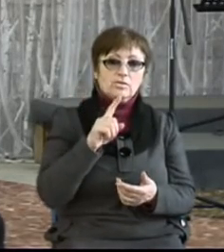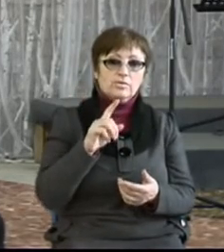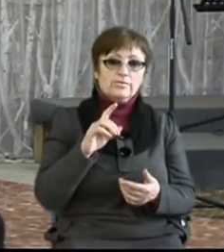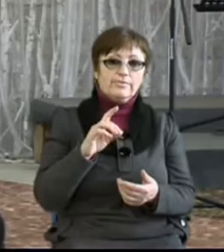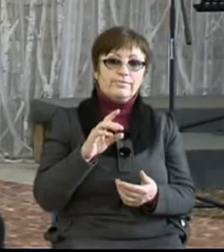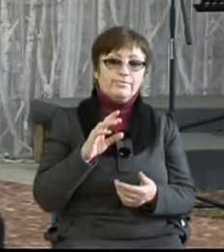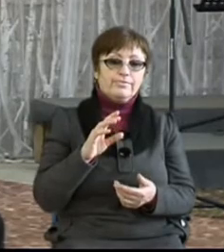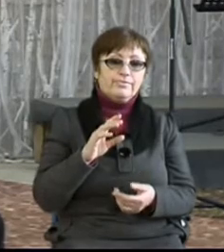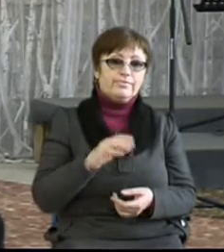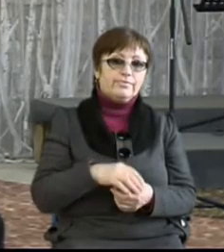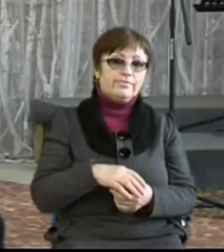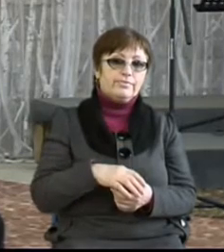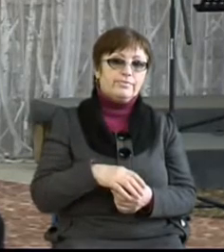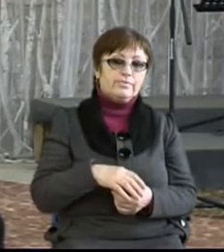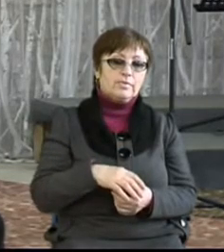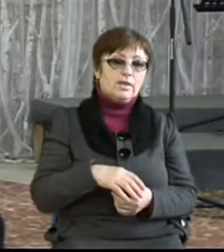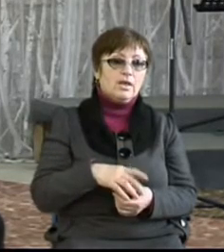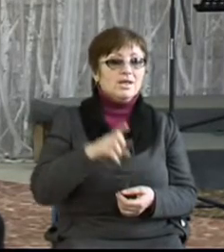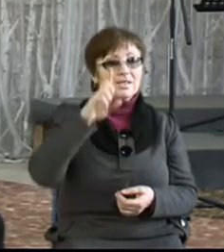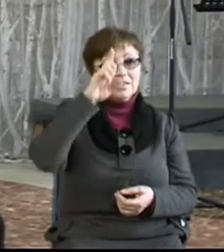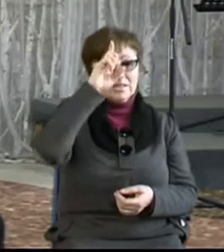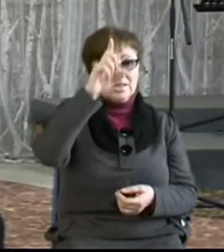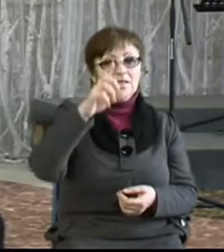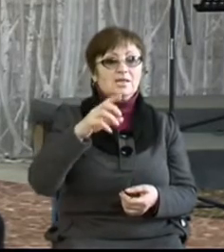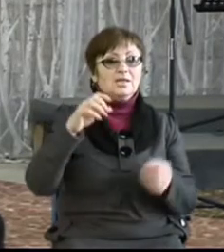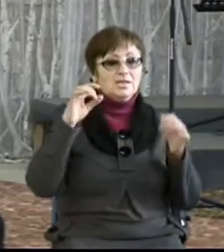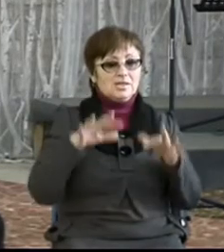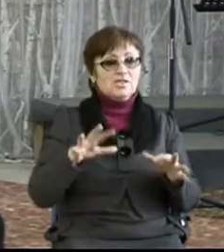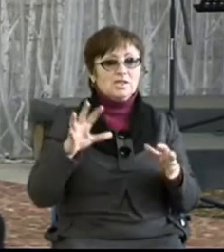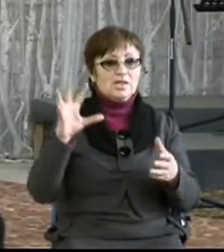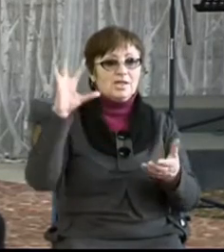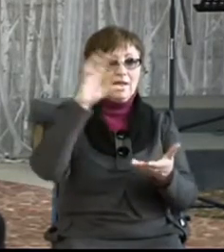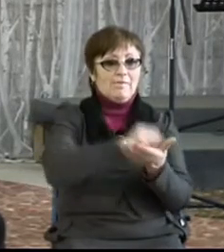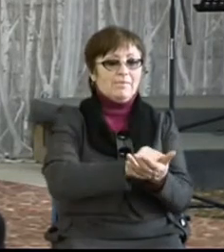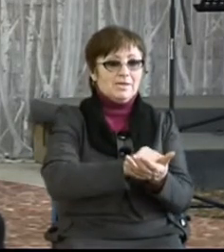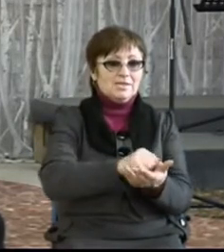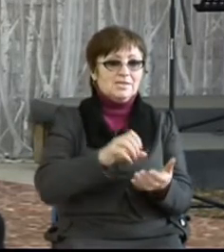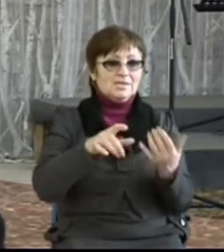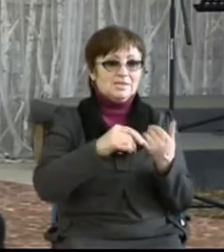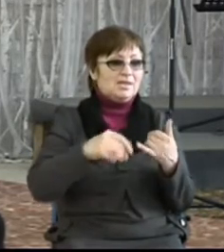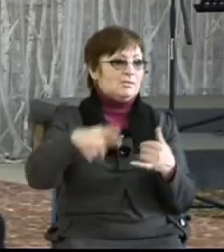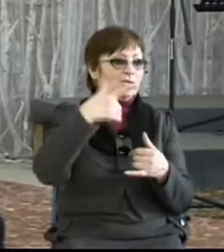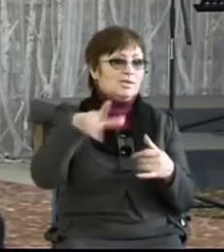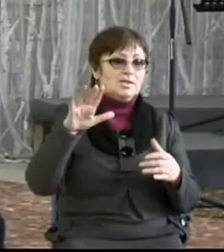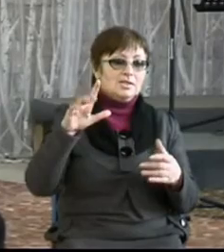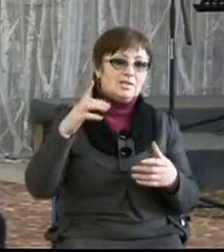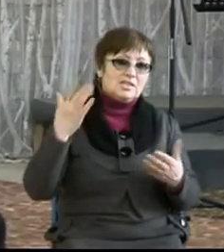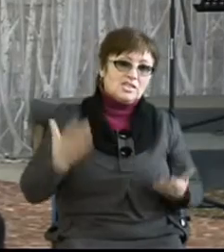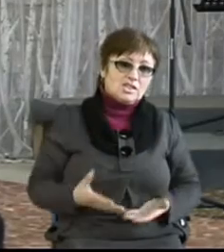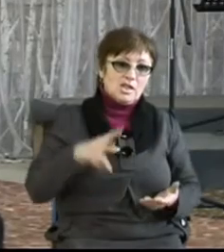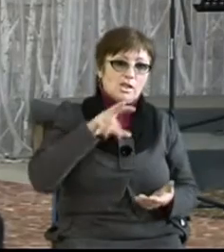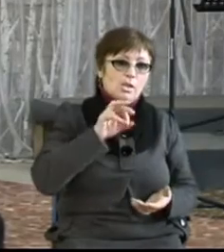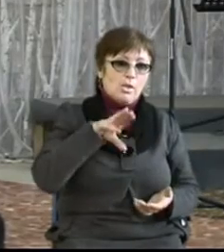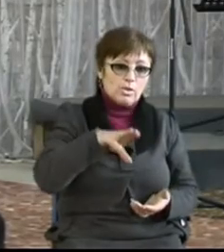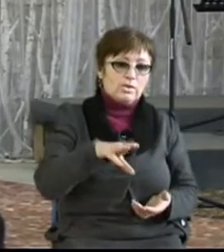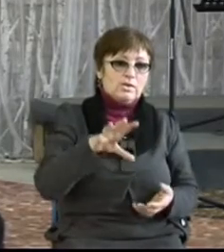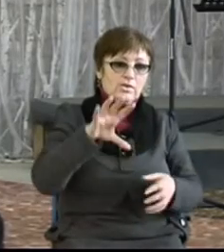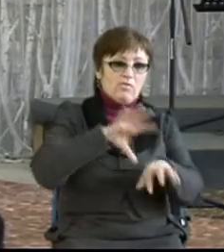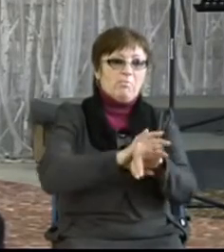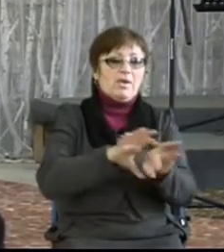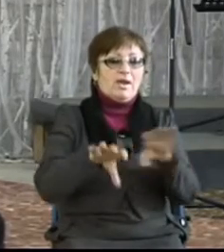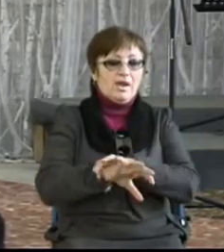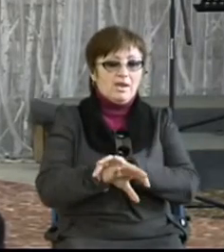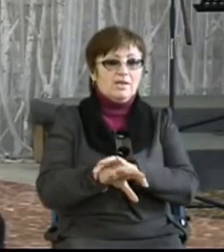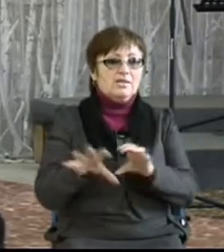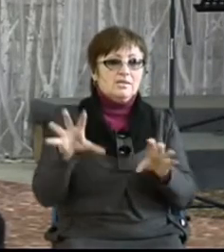определенный момент цари решили напасть на эту землю, где жил Лот, они забирают Лота в плен,